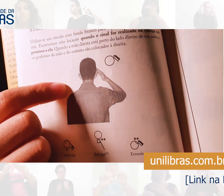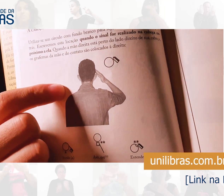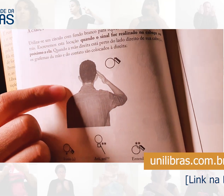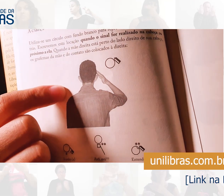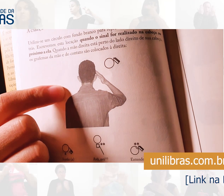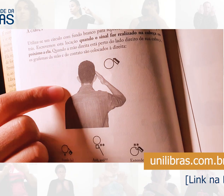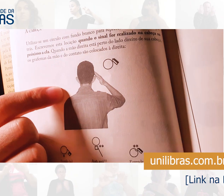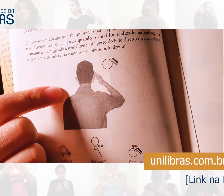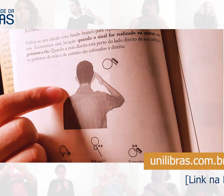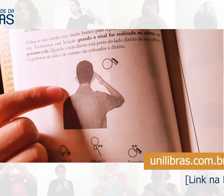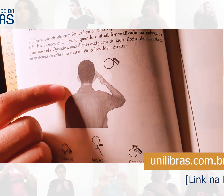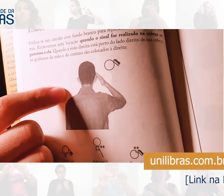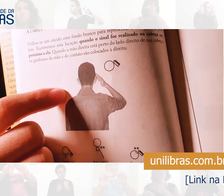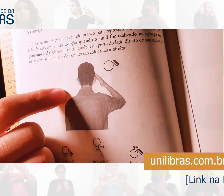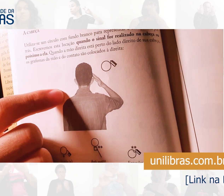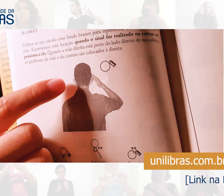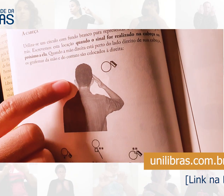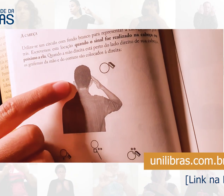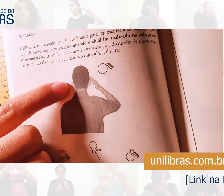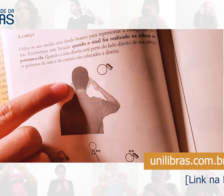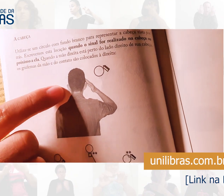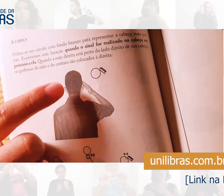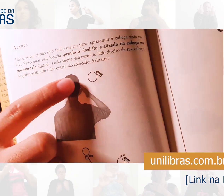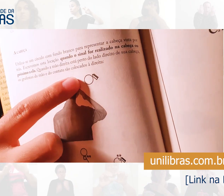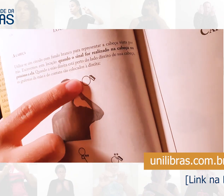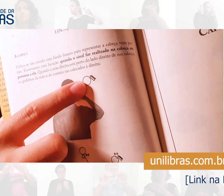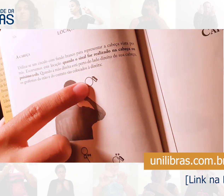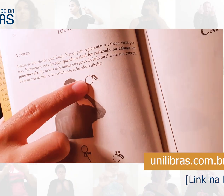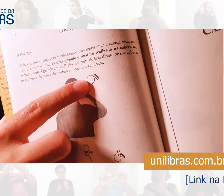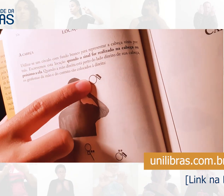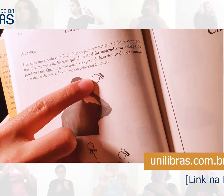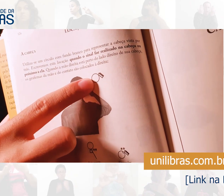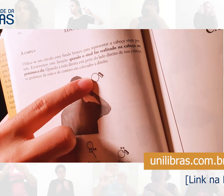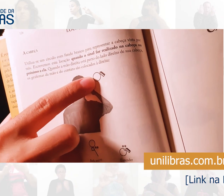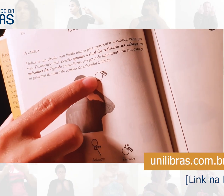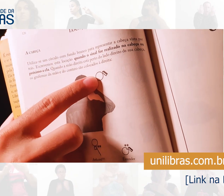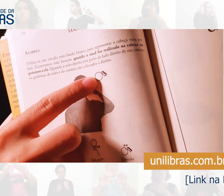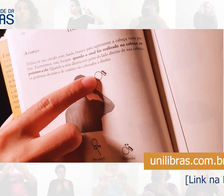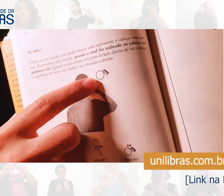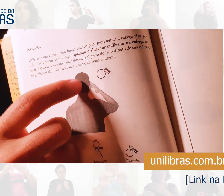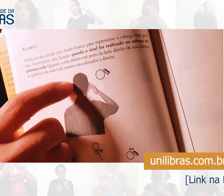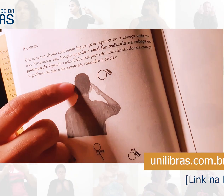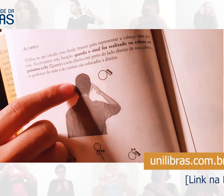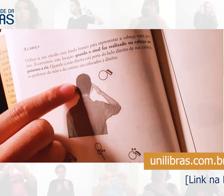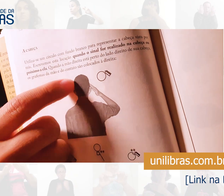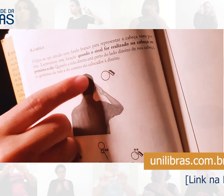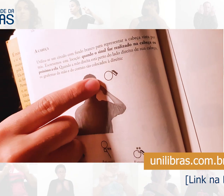cabelo curtinho. Você vê a foto e vê o sinal escrito, percebe?